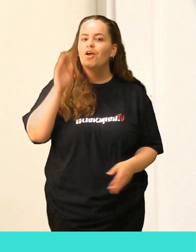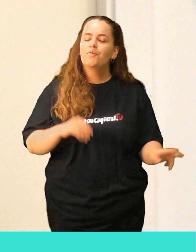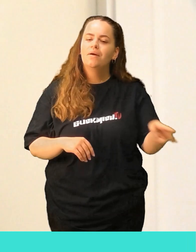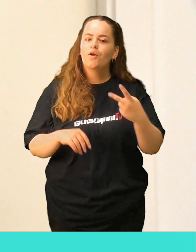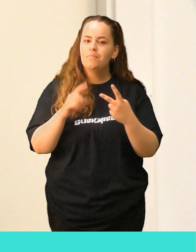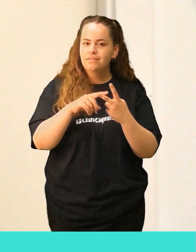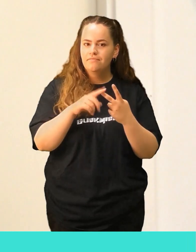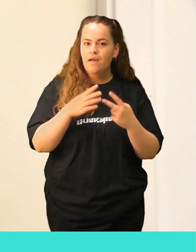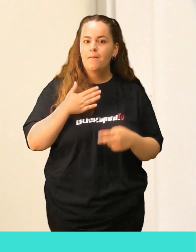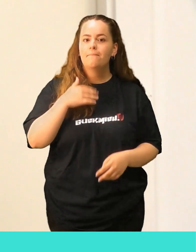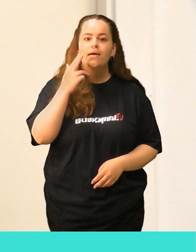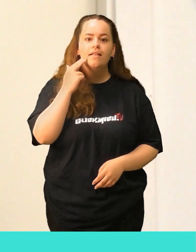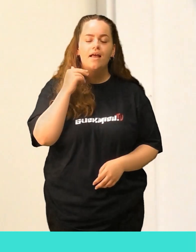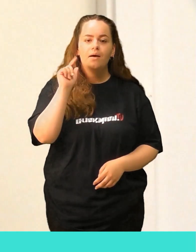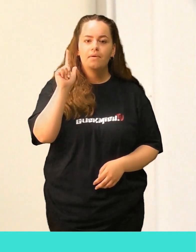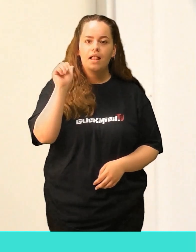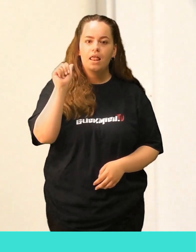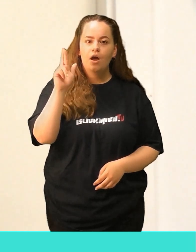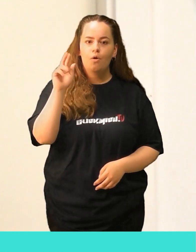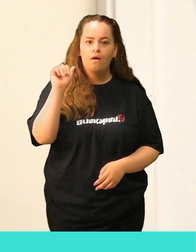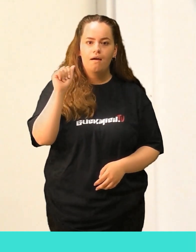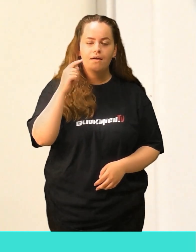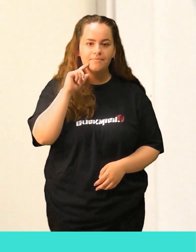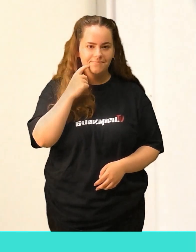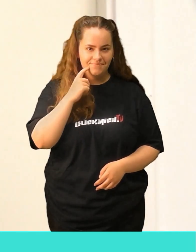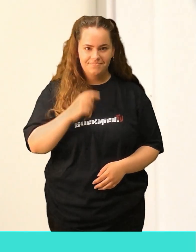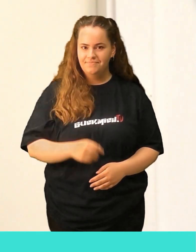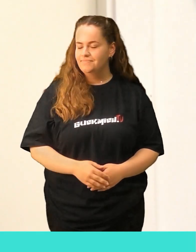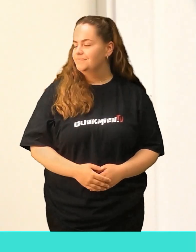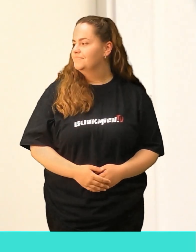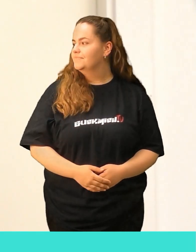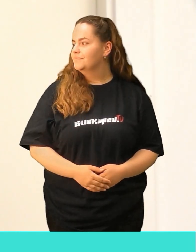Hallo bei guckmich.tv. Mein Name ist Laura.